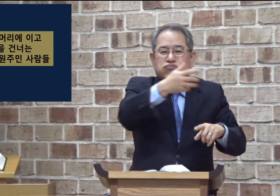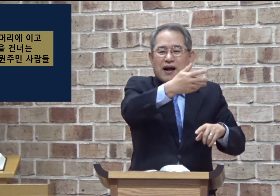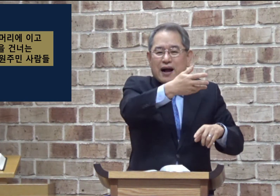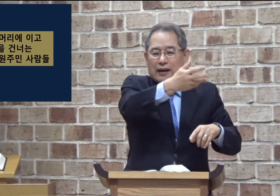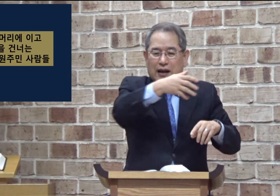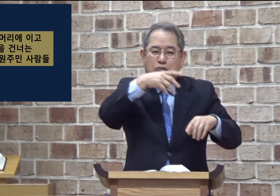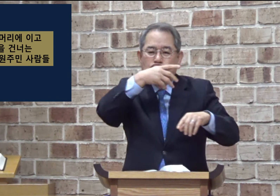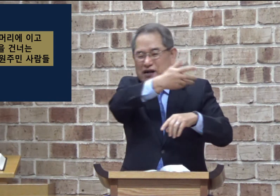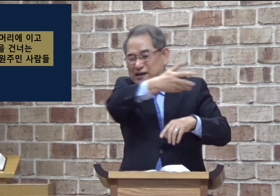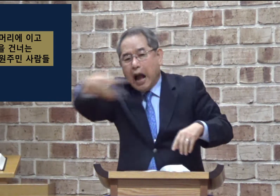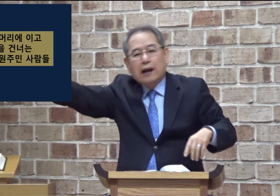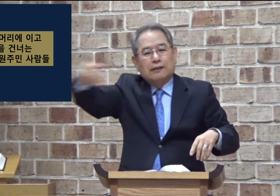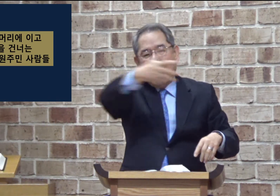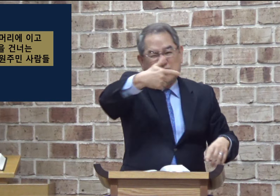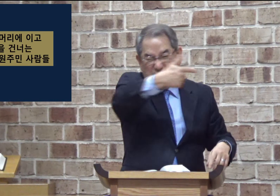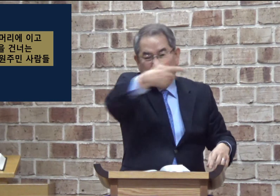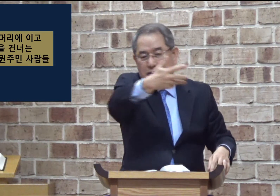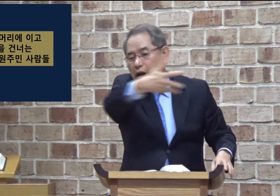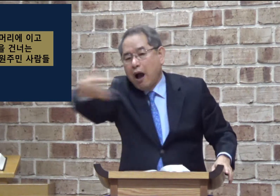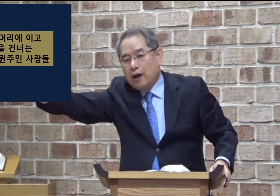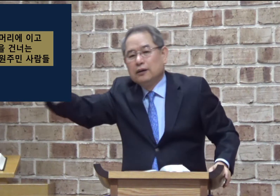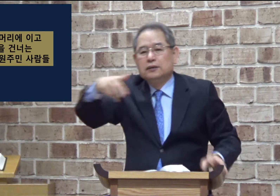원주민 사람들이 있습니다.